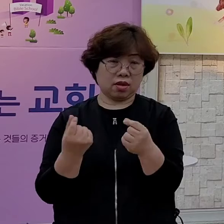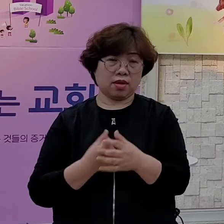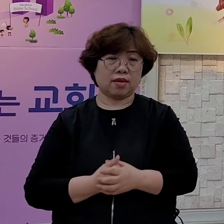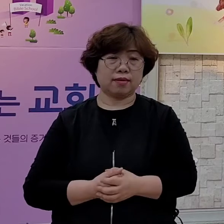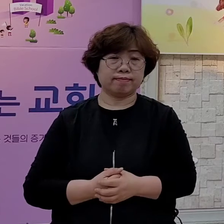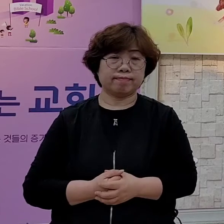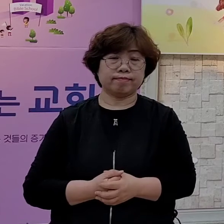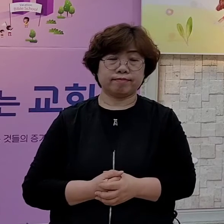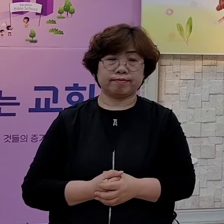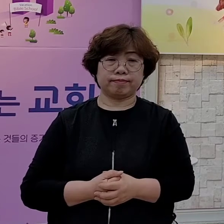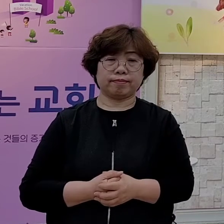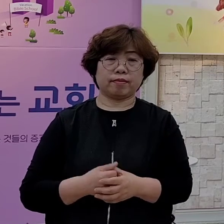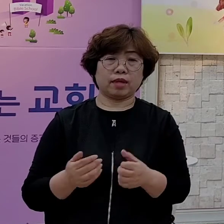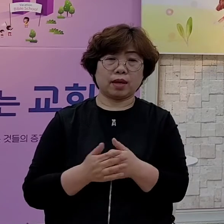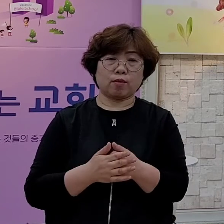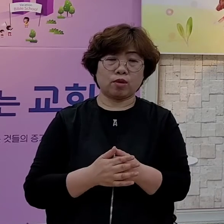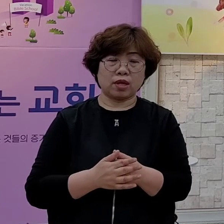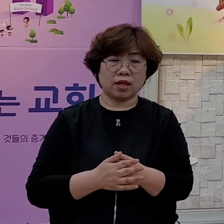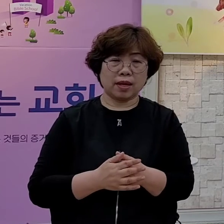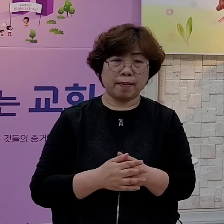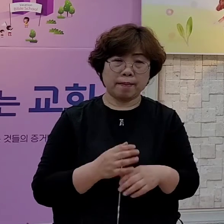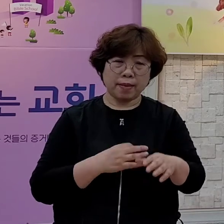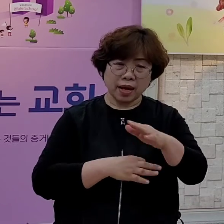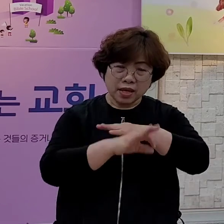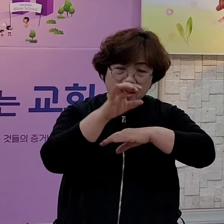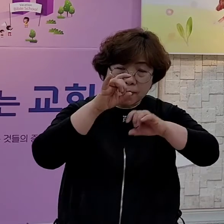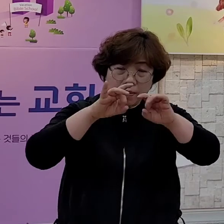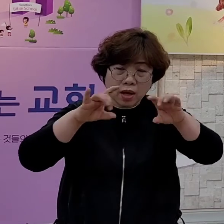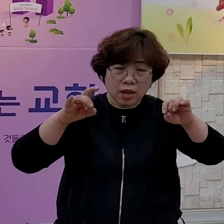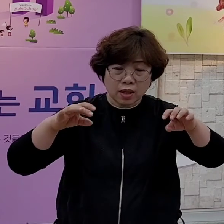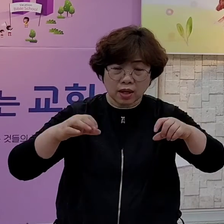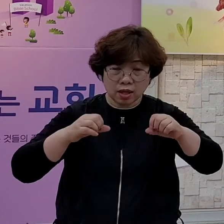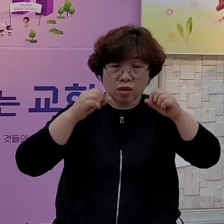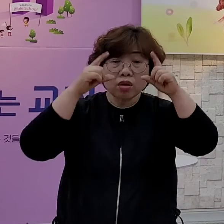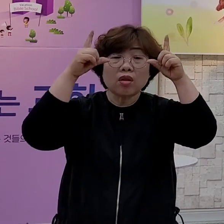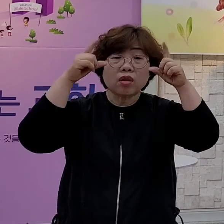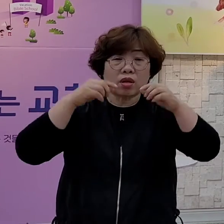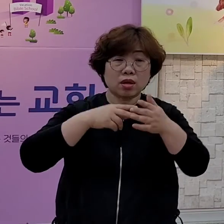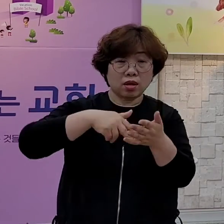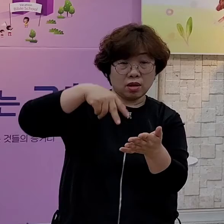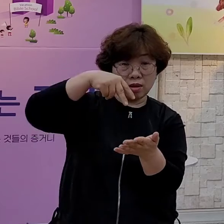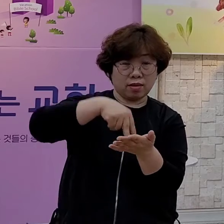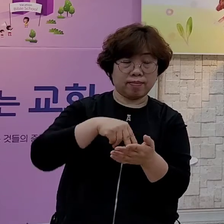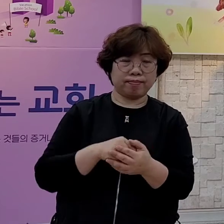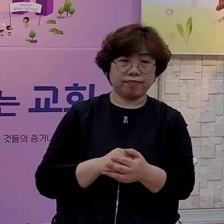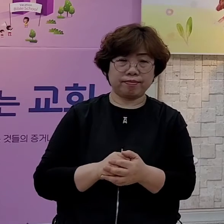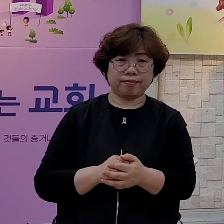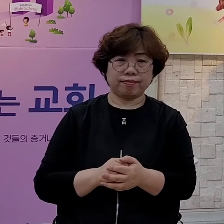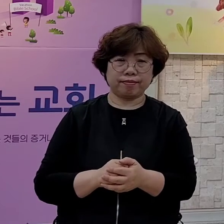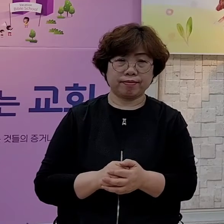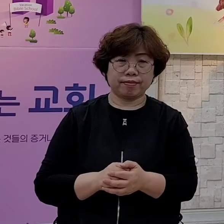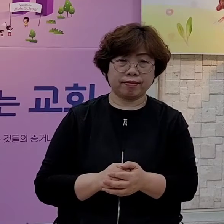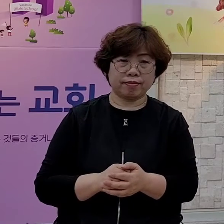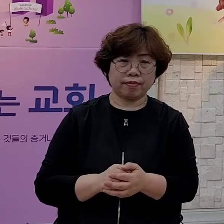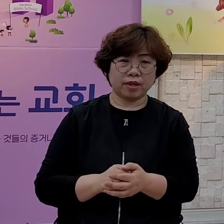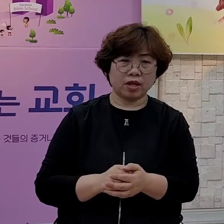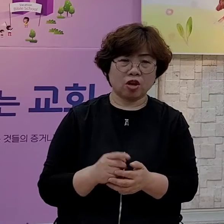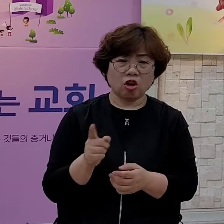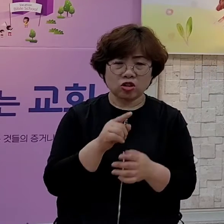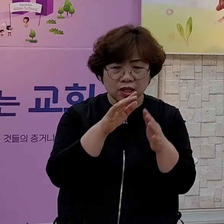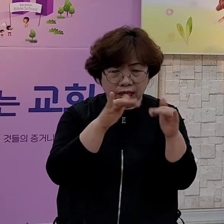것이죠. 그래서 매일 아침에 여러분 일어나서 여러분 삶이 어떤지 잘 모르지만 어떤 분들은 제자훈련 받을